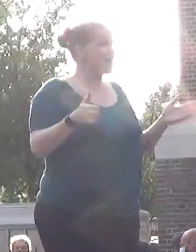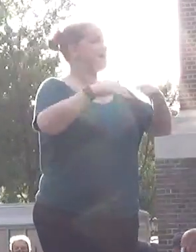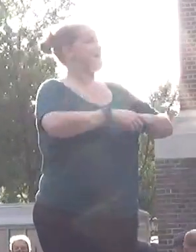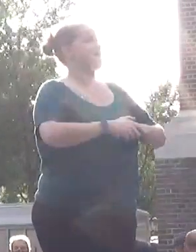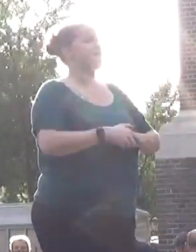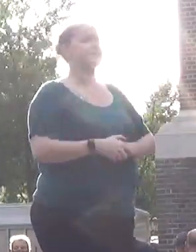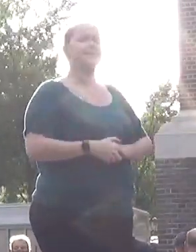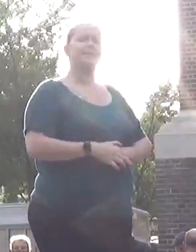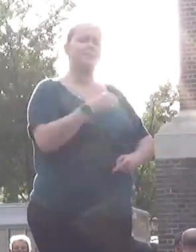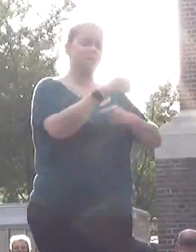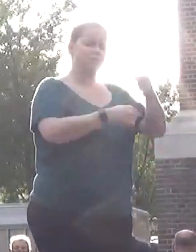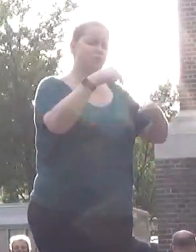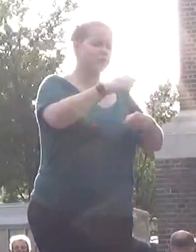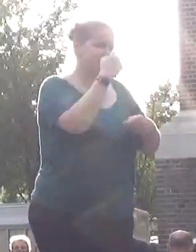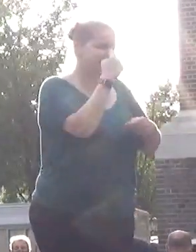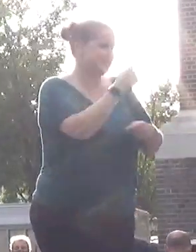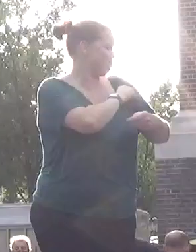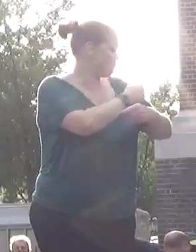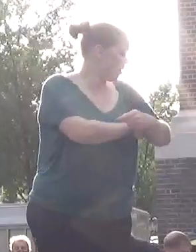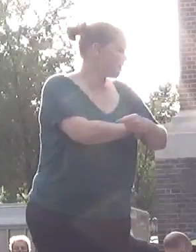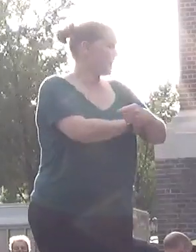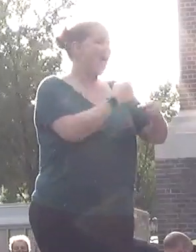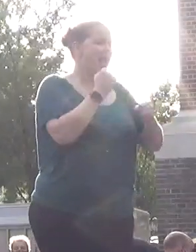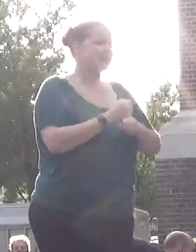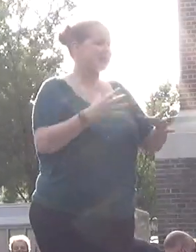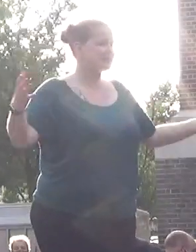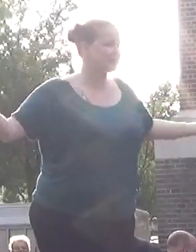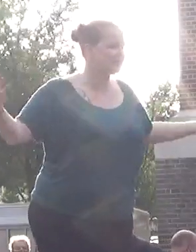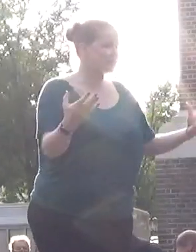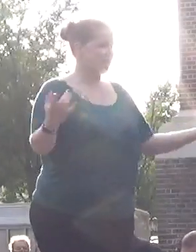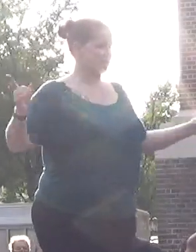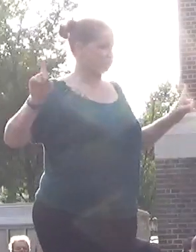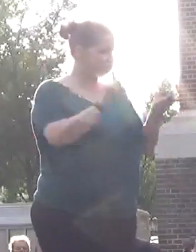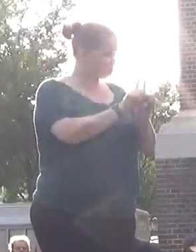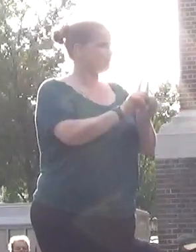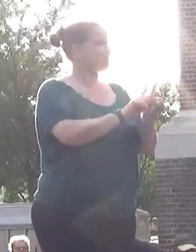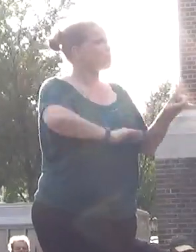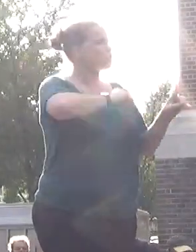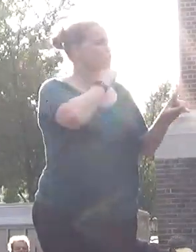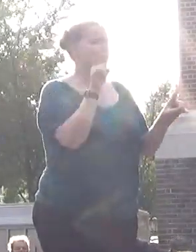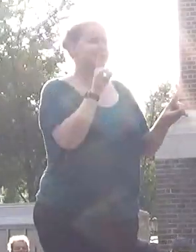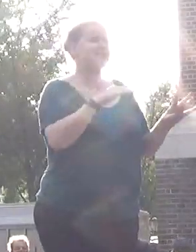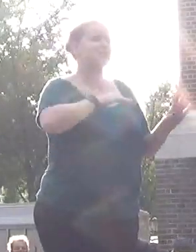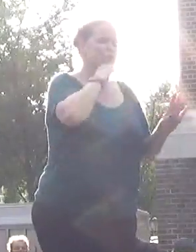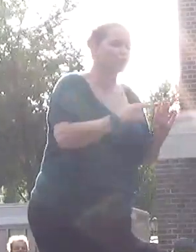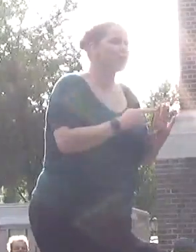bij de ontwikkelingen die we nu zien in Polen onvoorwaardelijk naast jullie staan. Genoeg is genoeg. De